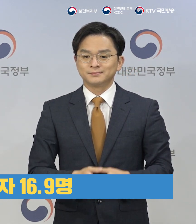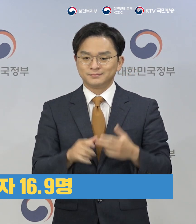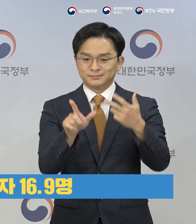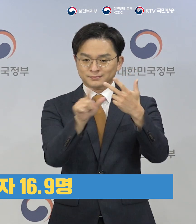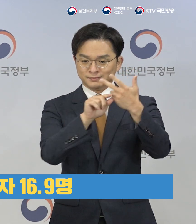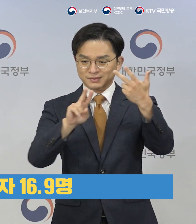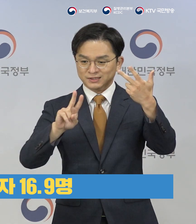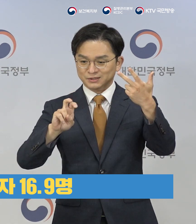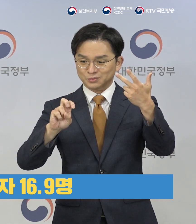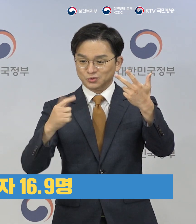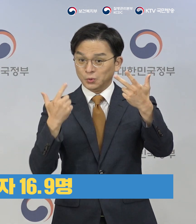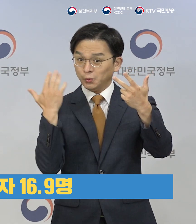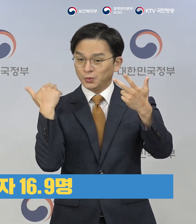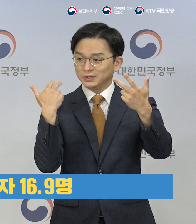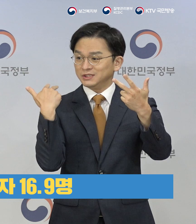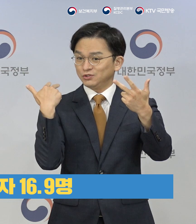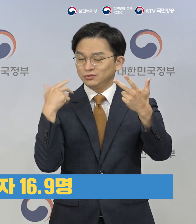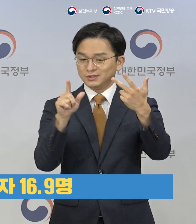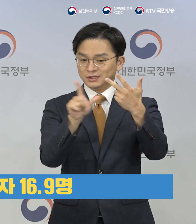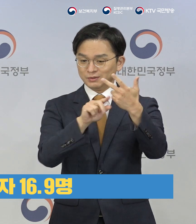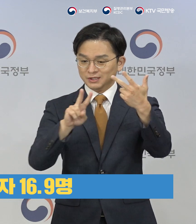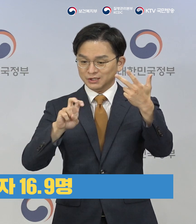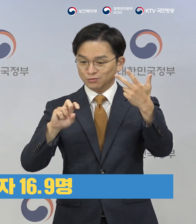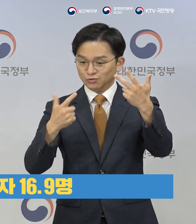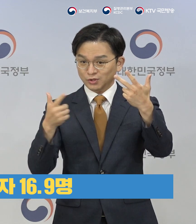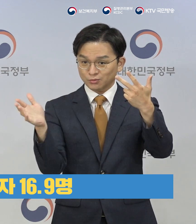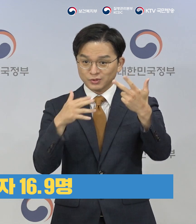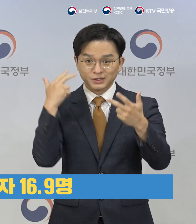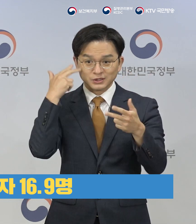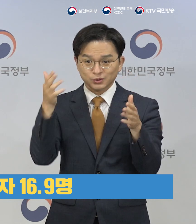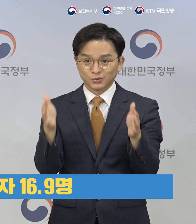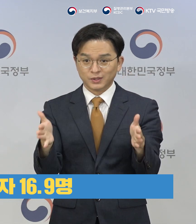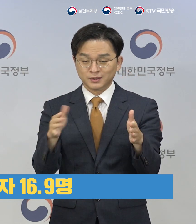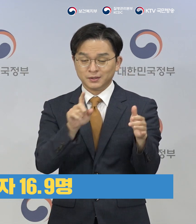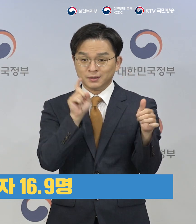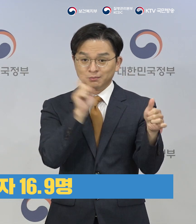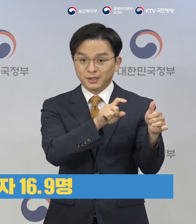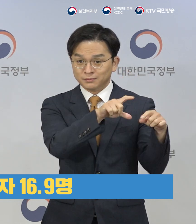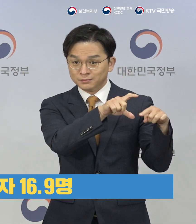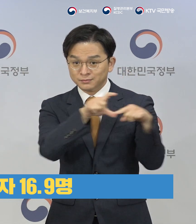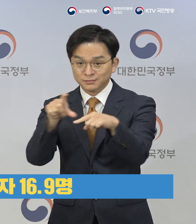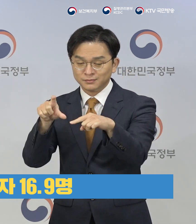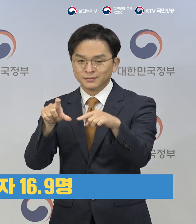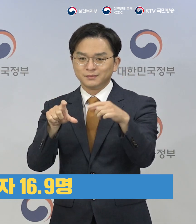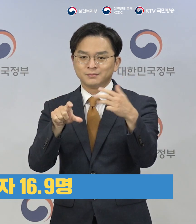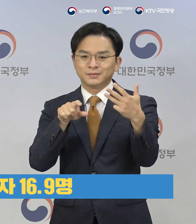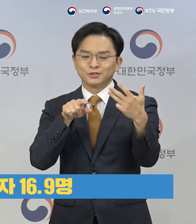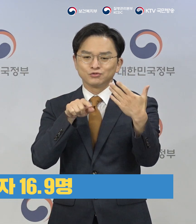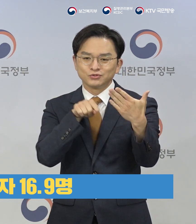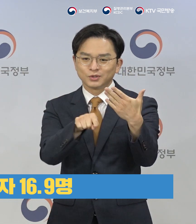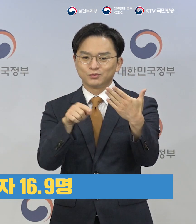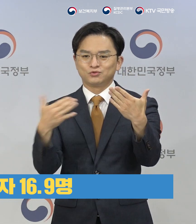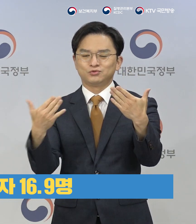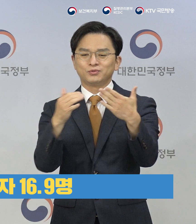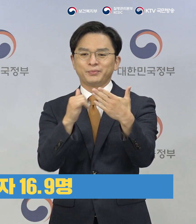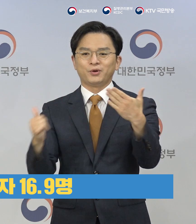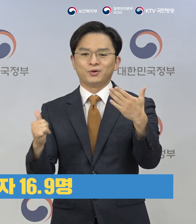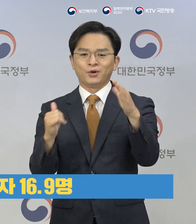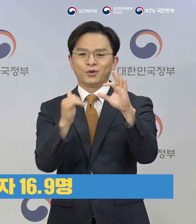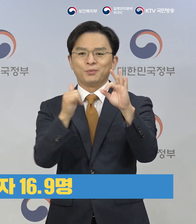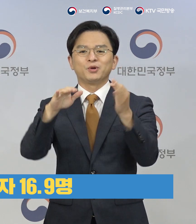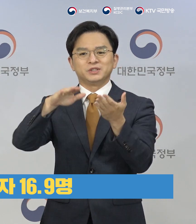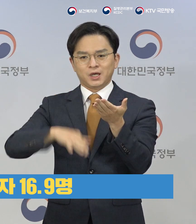줄어들었습니다. 특히 이번 주, 즉 7월 26일부터 8월 1일까지는 한 자리 수인